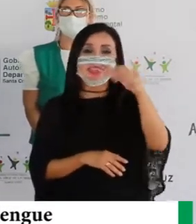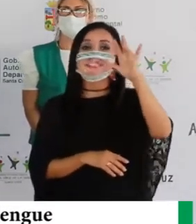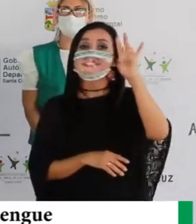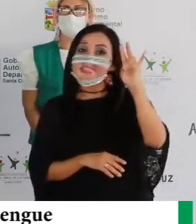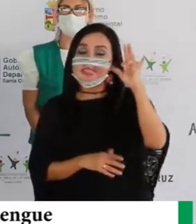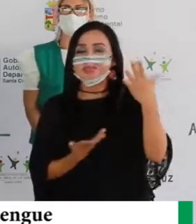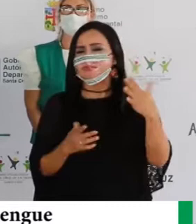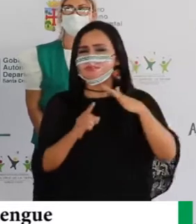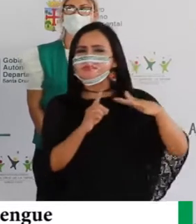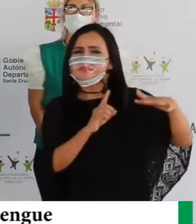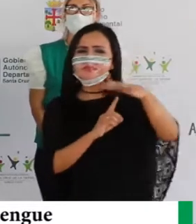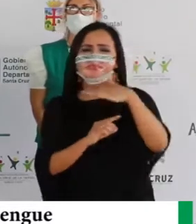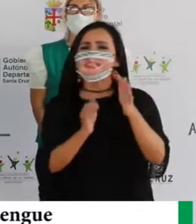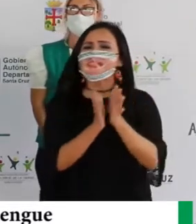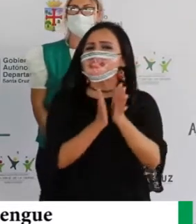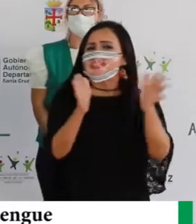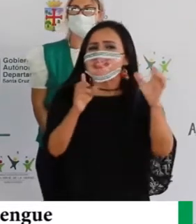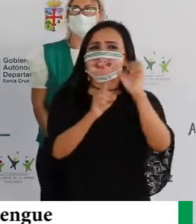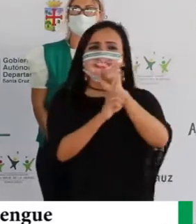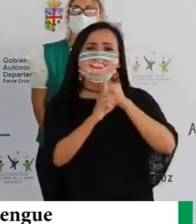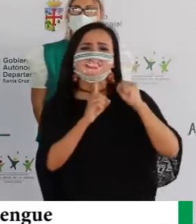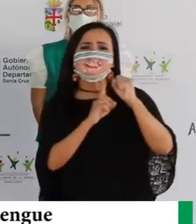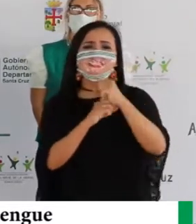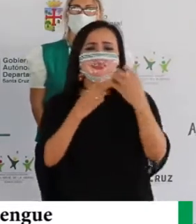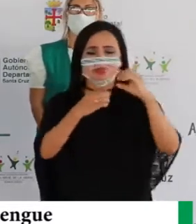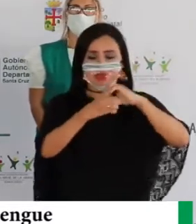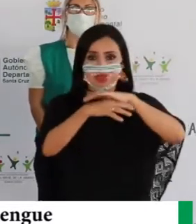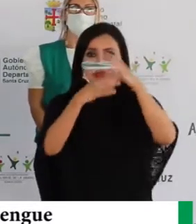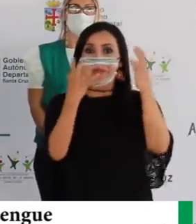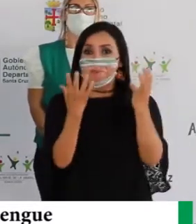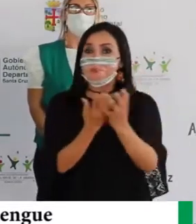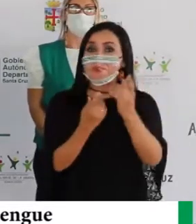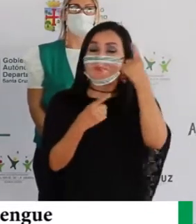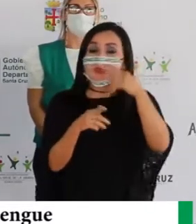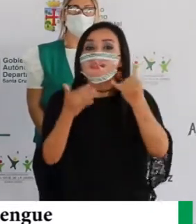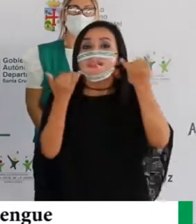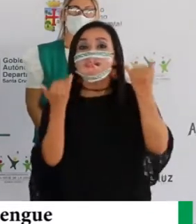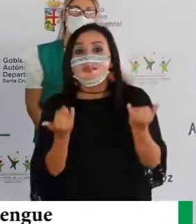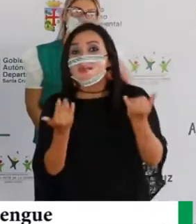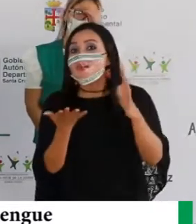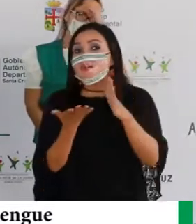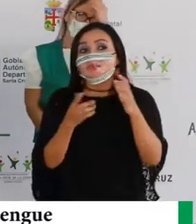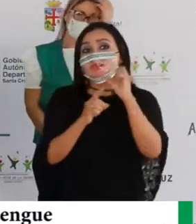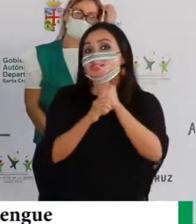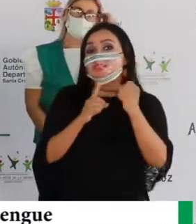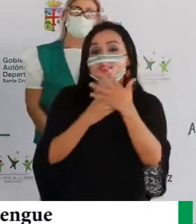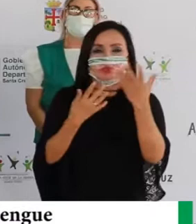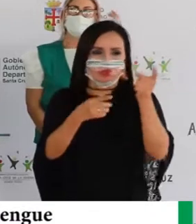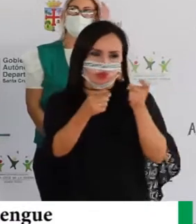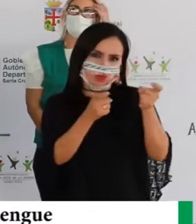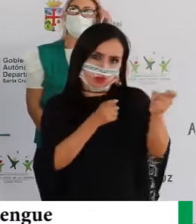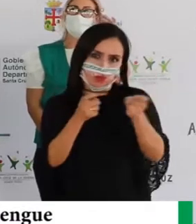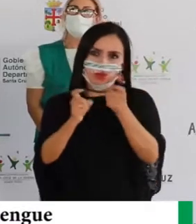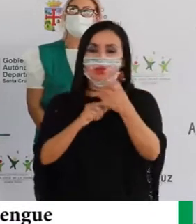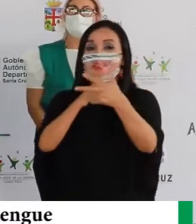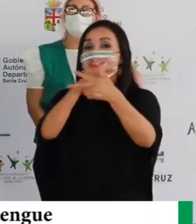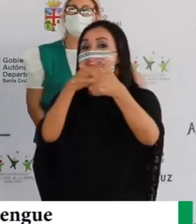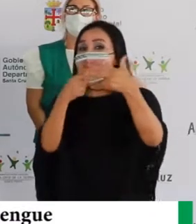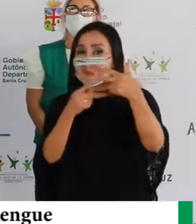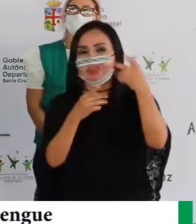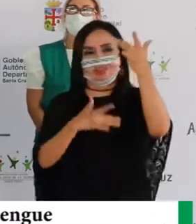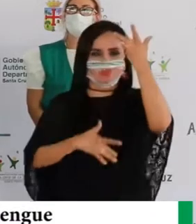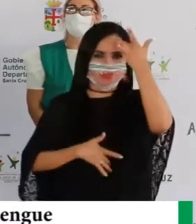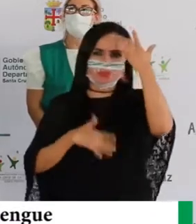el contexto general de la situación epidemiológica. Para el día de hoy estamos en situación de control de las tres